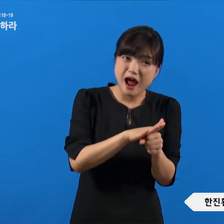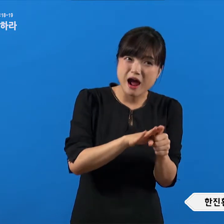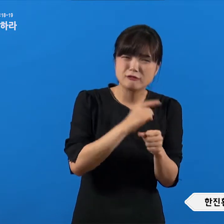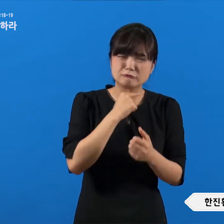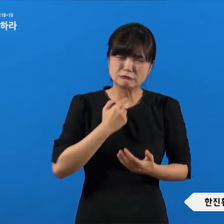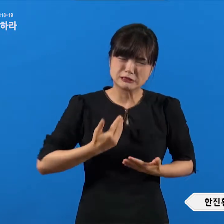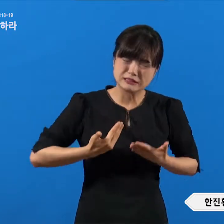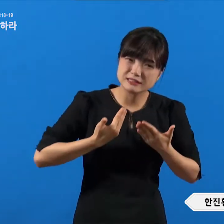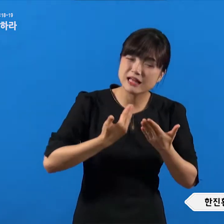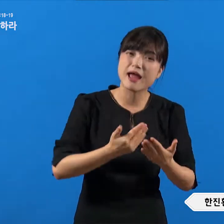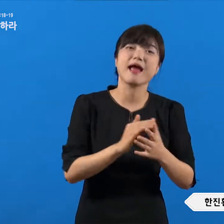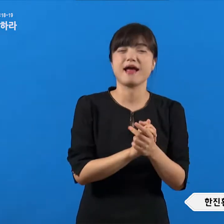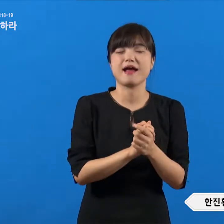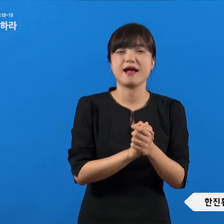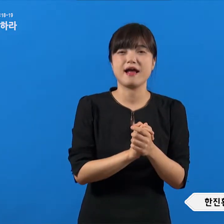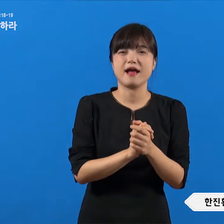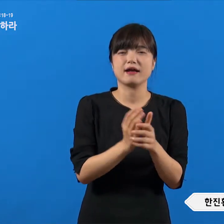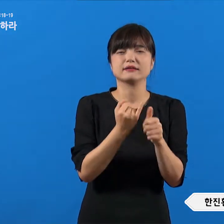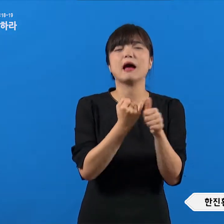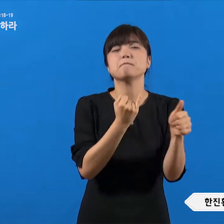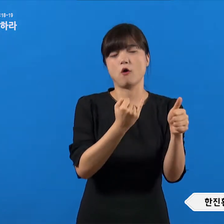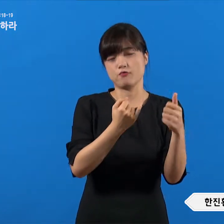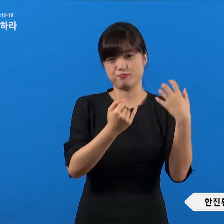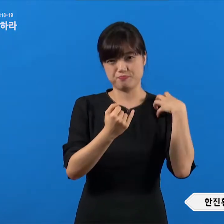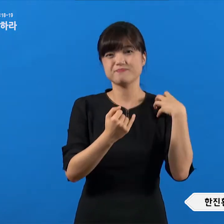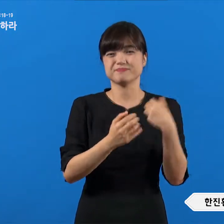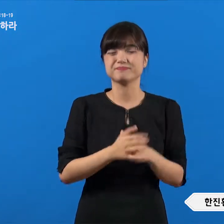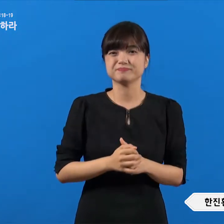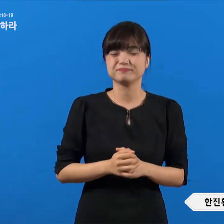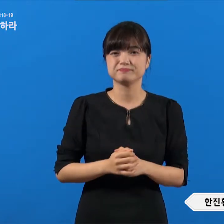사랑하고 희생하는 것은 남편이 해야 되는 일입니다.